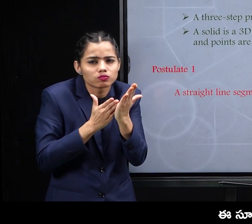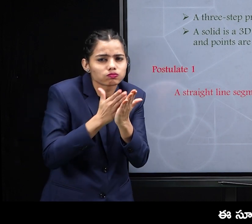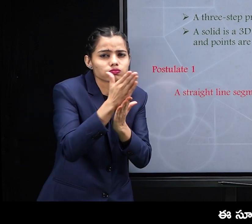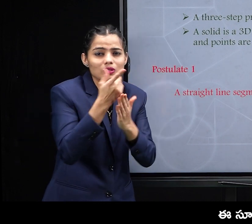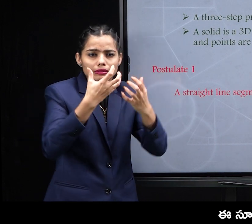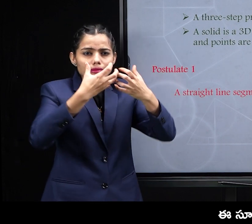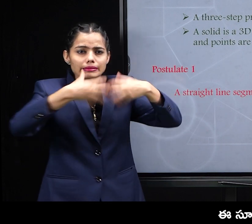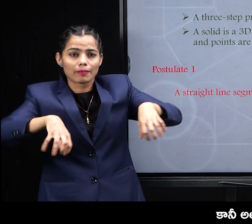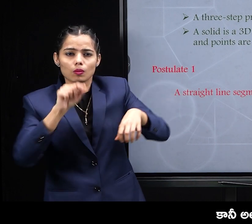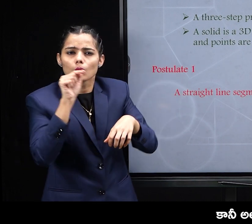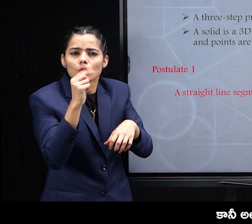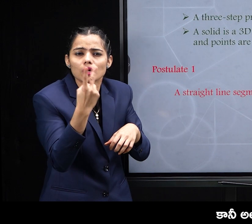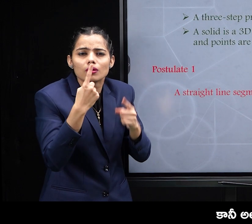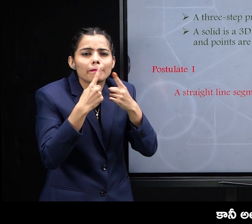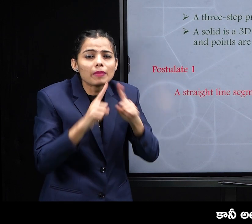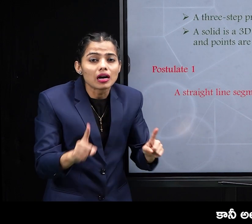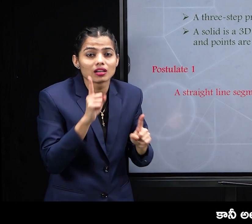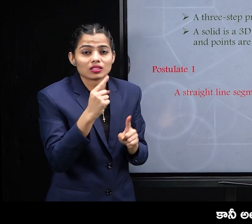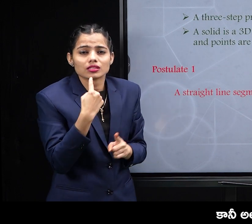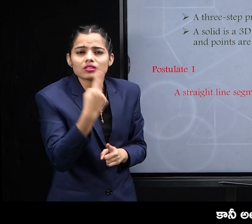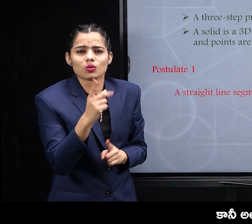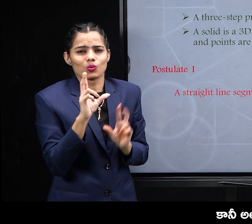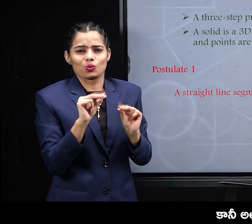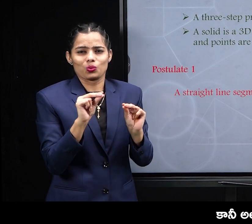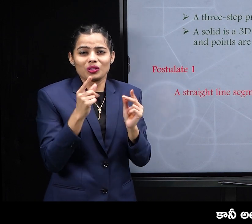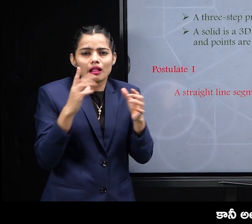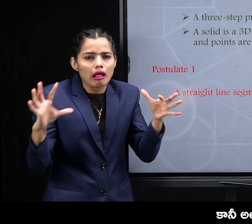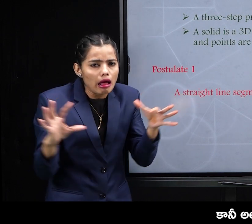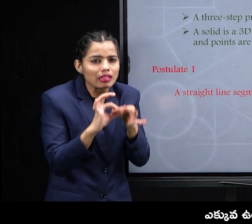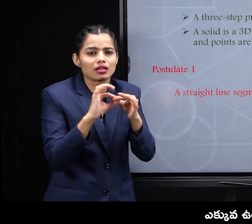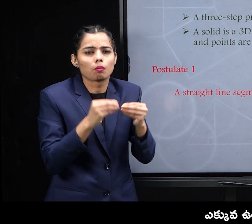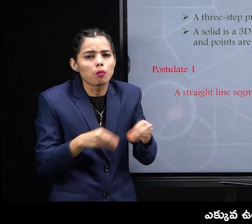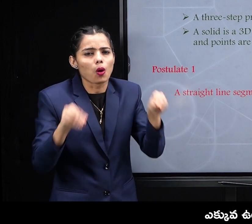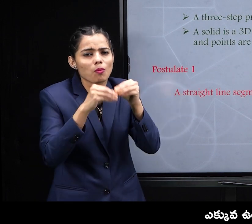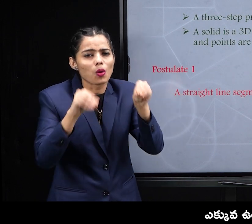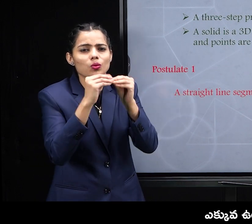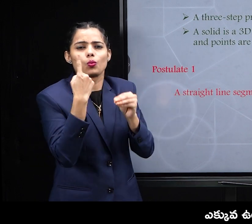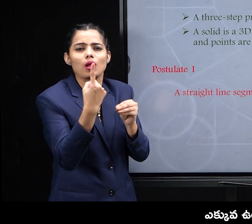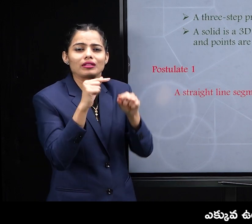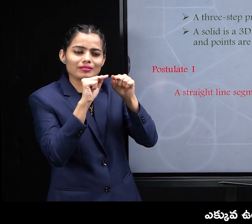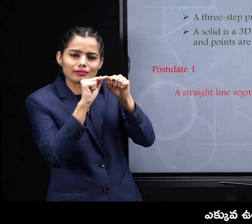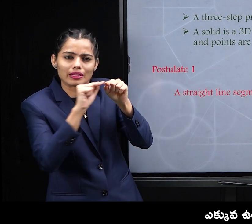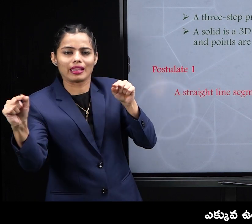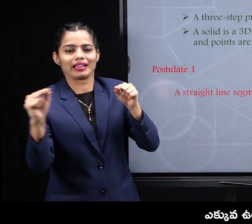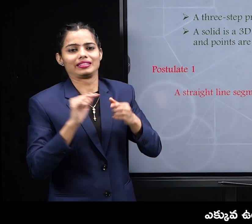चूपिस्थुंदे। कानी इलांटि रेकलु वकटि कंटे यक्कुव वोंड कोड़दनी अधी चेप्प